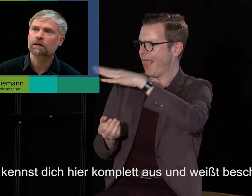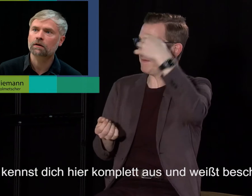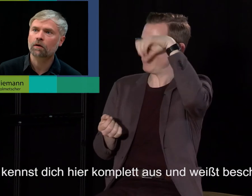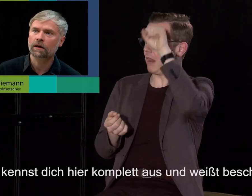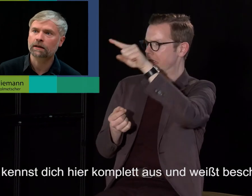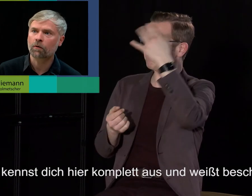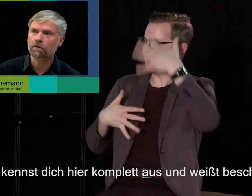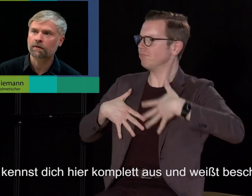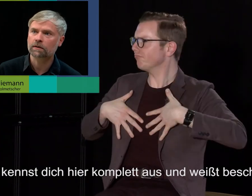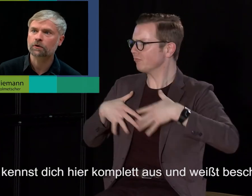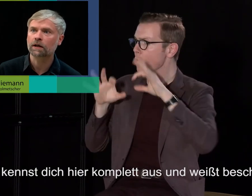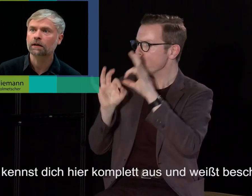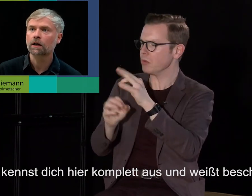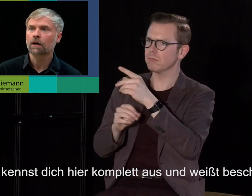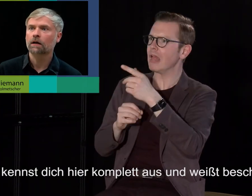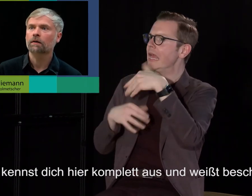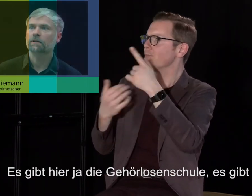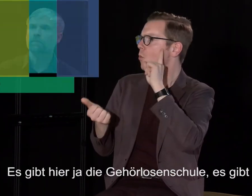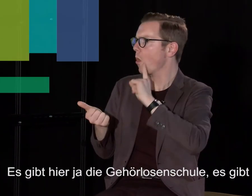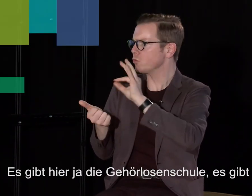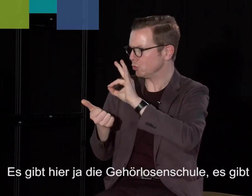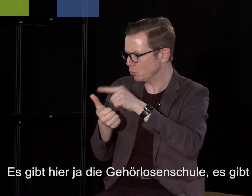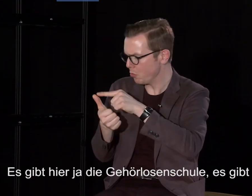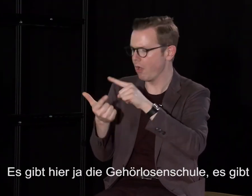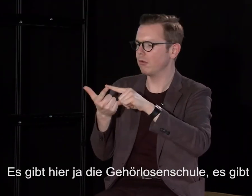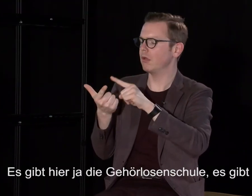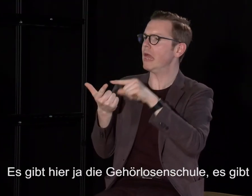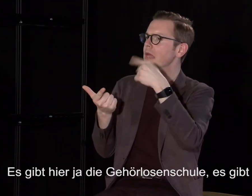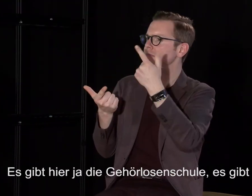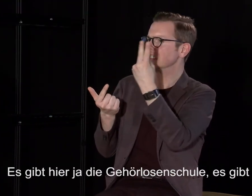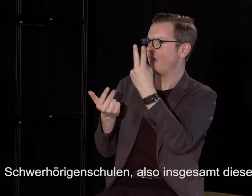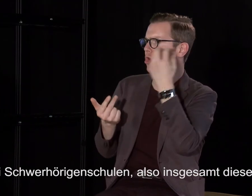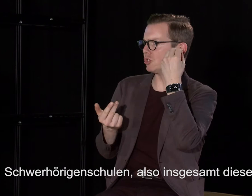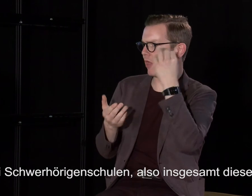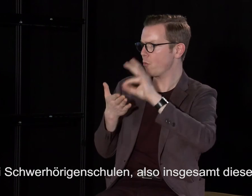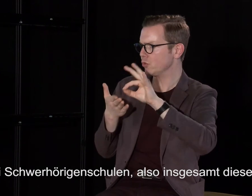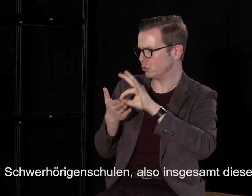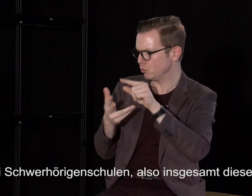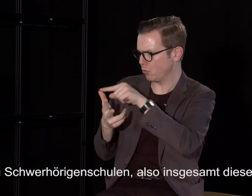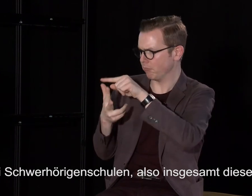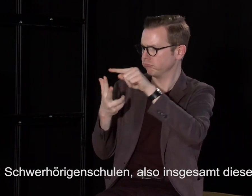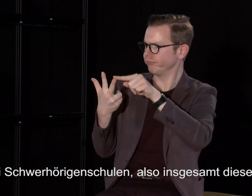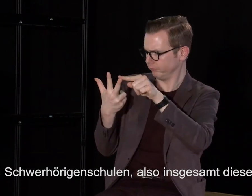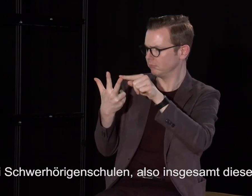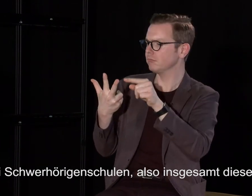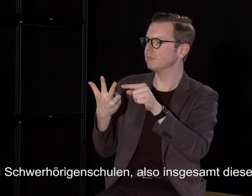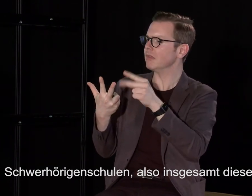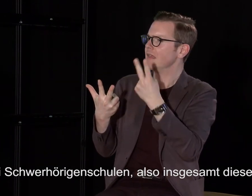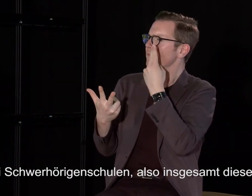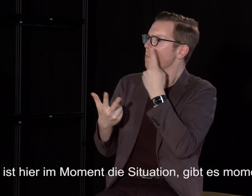dich hier komplett aus, weißt Bescheid. Es gibt hier ja die Gehörlosen Schule. gibt zwei schwerjährigen Schulen, also insgesamt diese drei. Wie ist denn